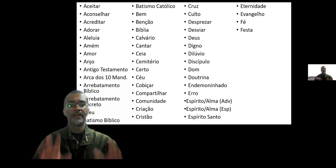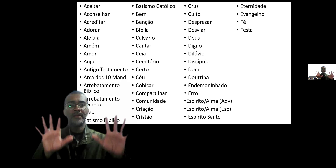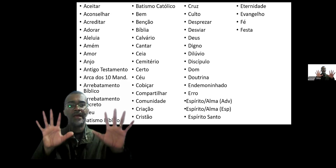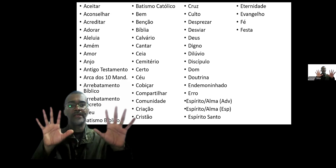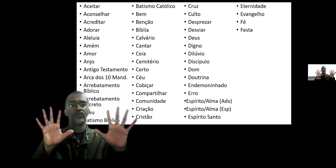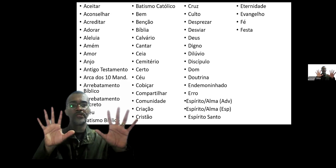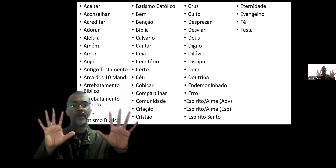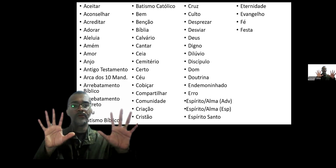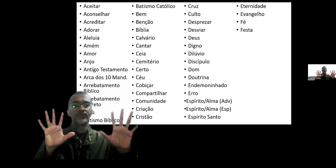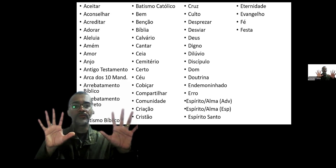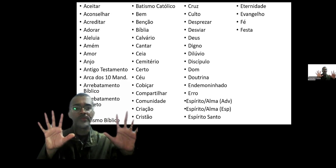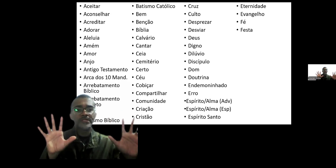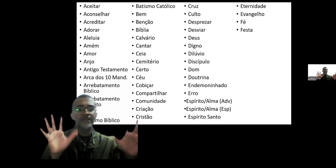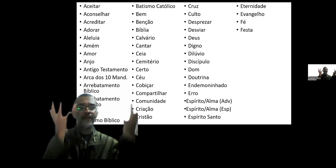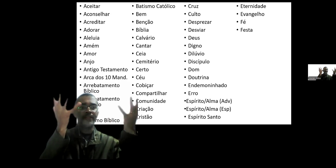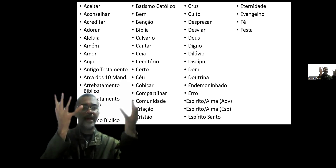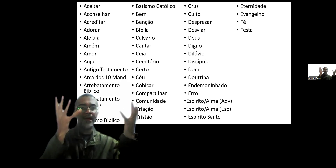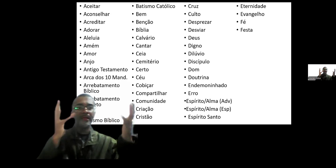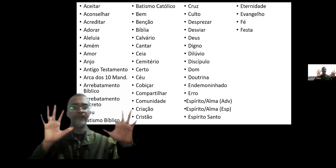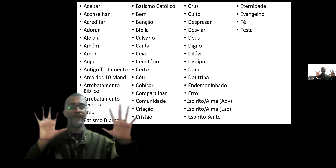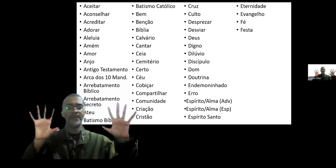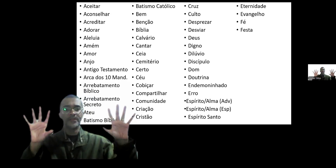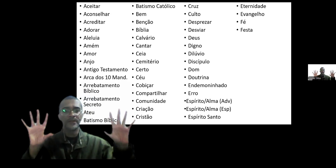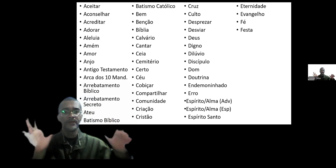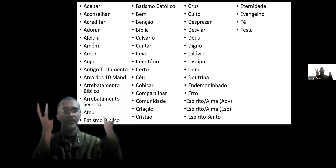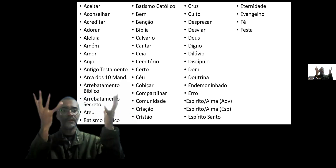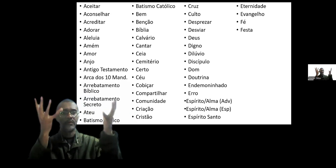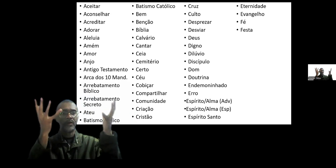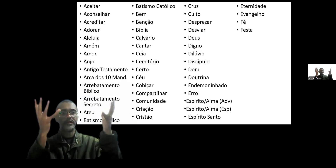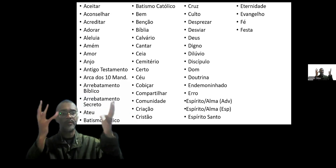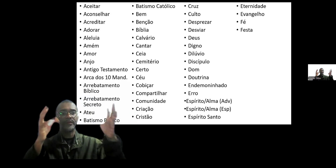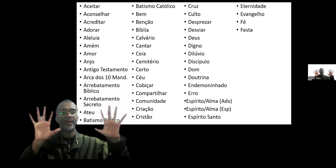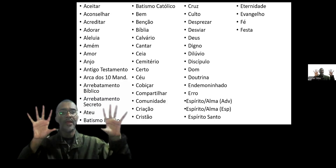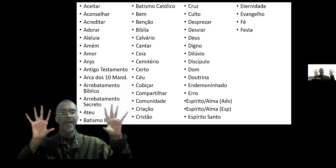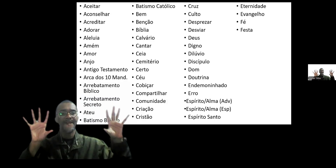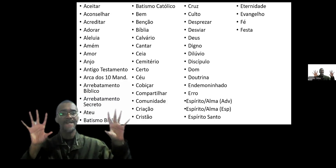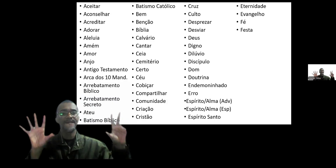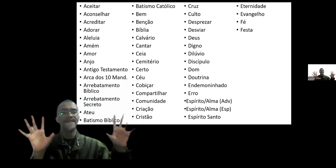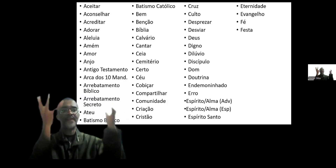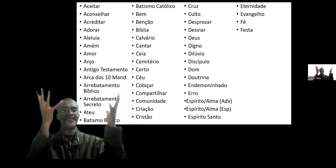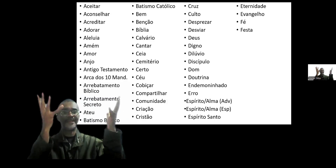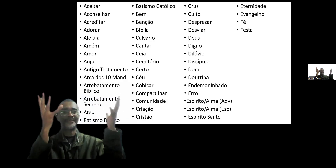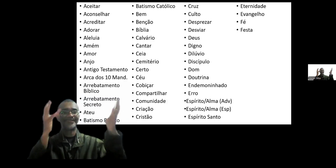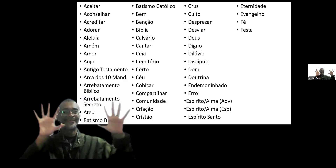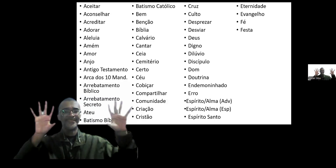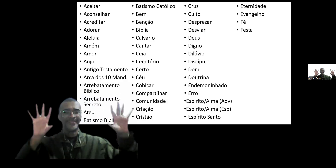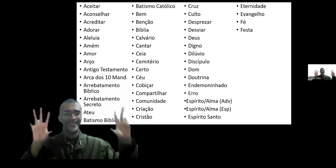Festa. As duas mãos, você vai virar e vai fazer o acontecimento aí.